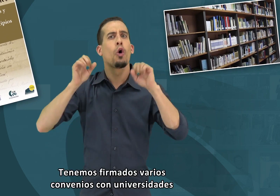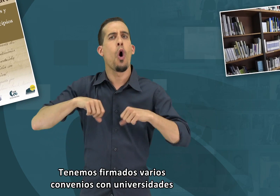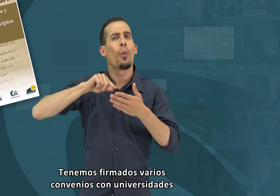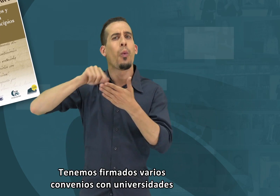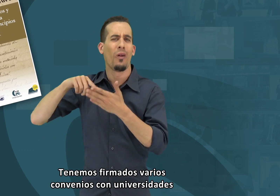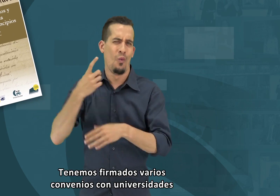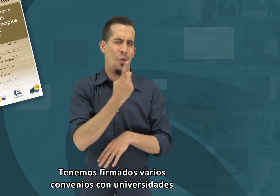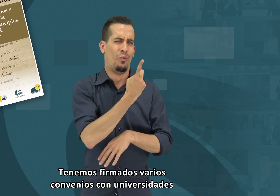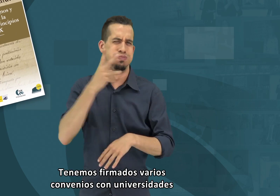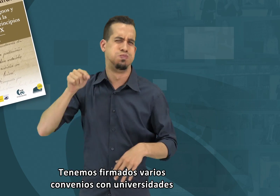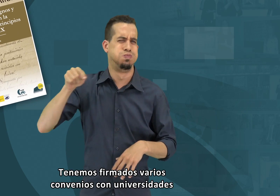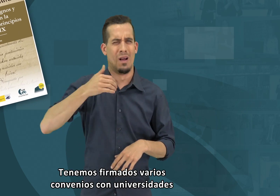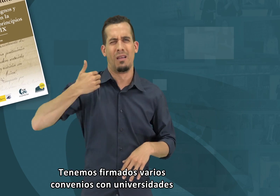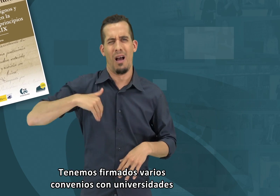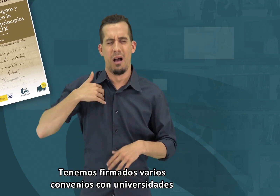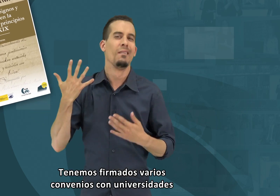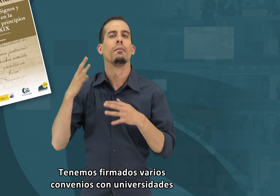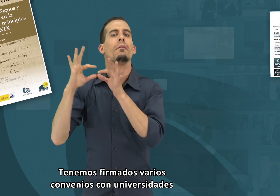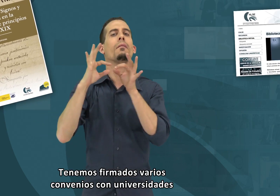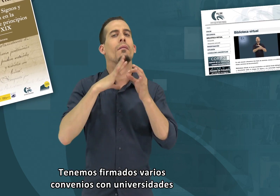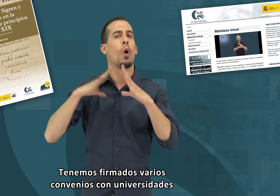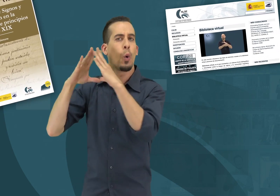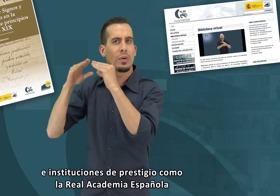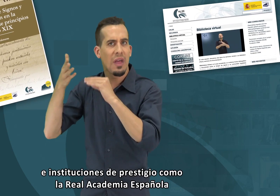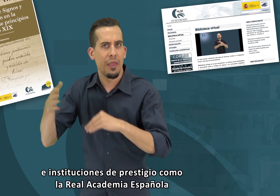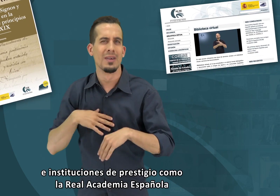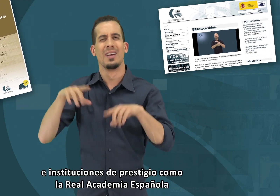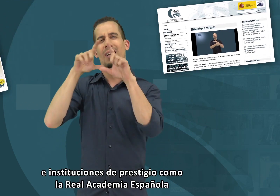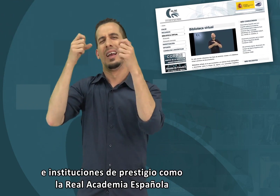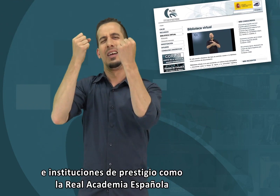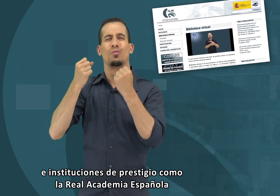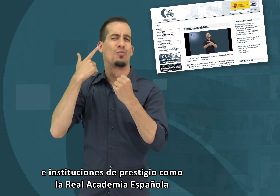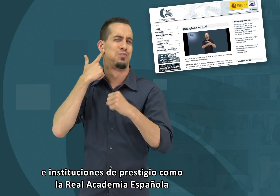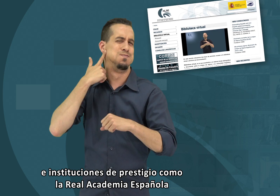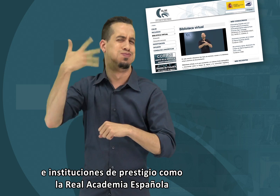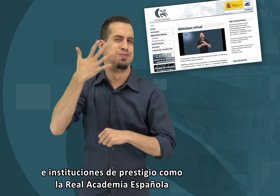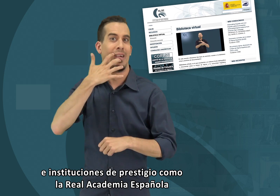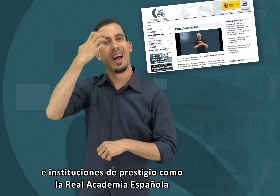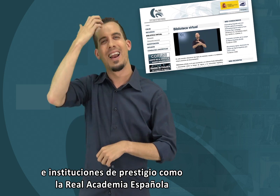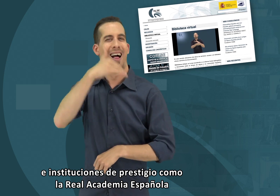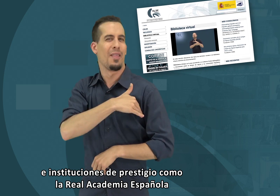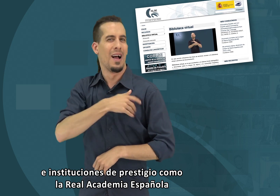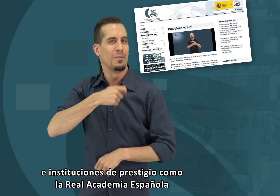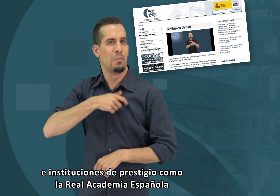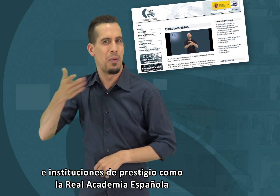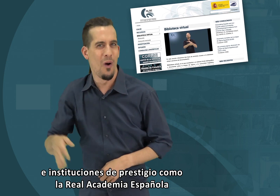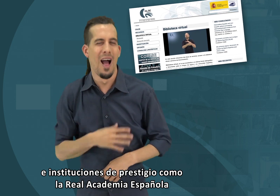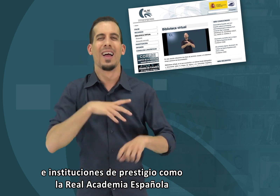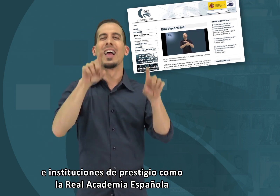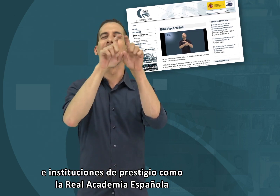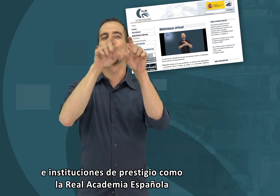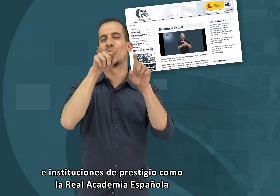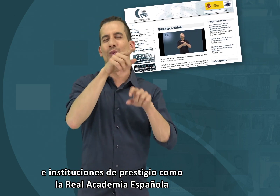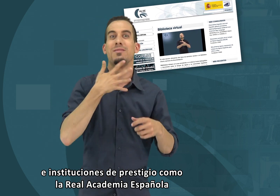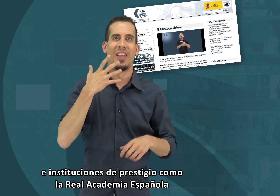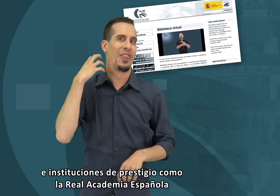Tenemos firmados varios convenios con universidades e instituciones de prestigio como la Real Academia Española y el